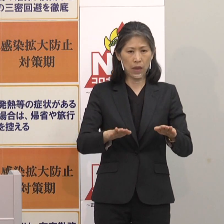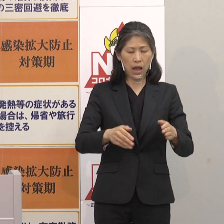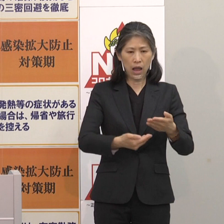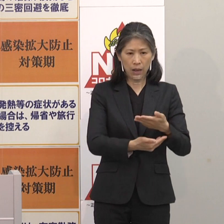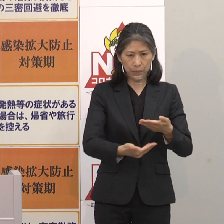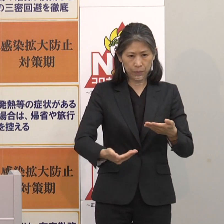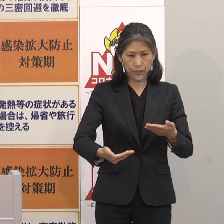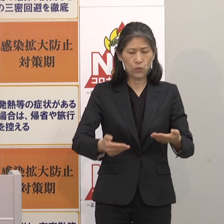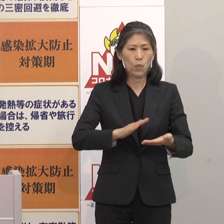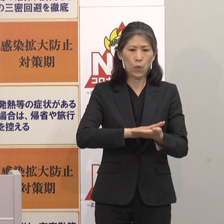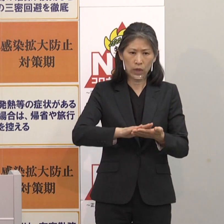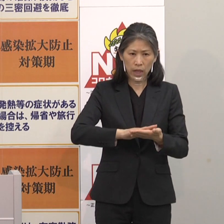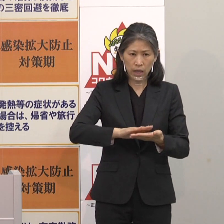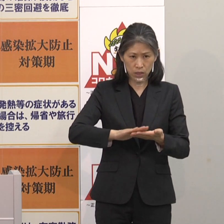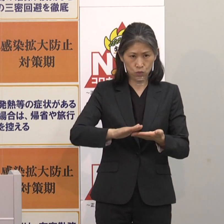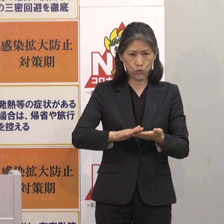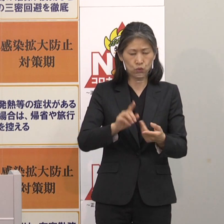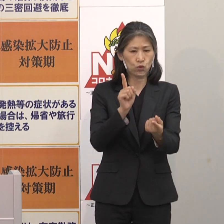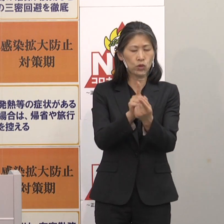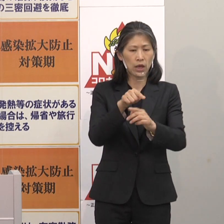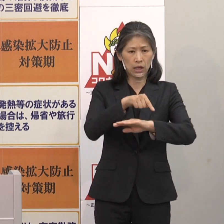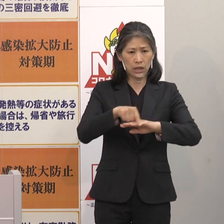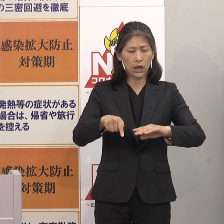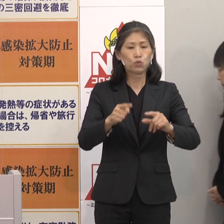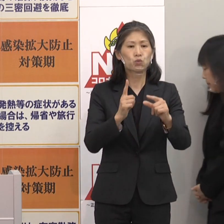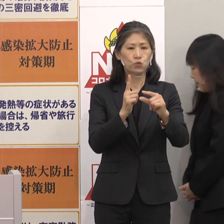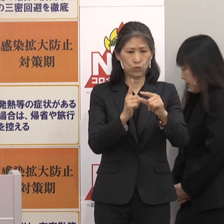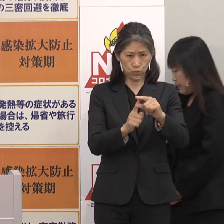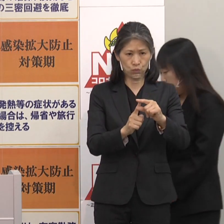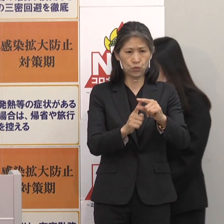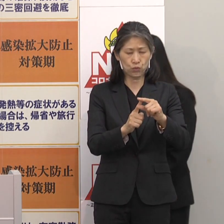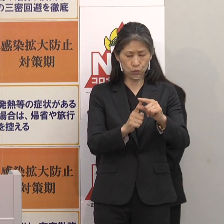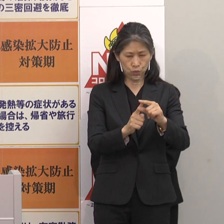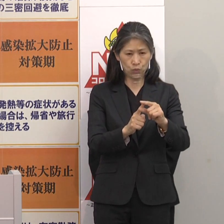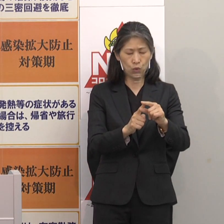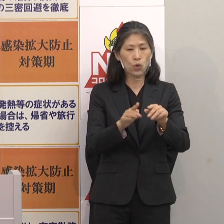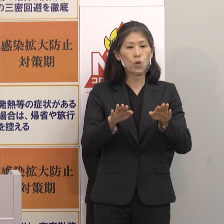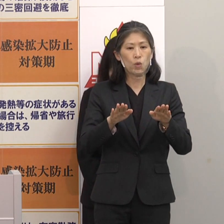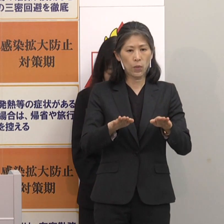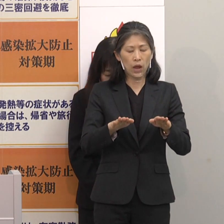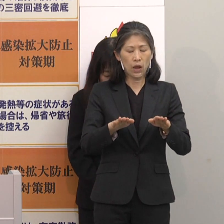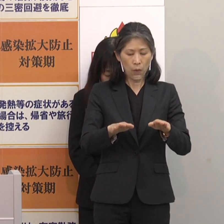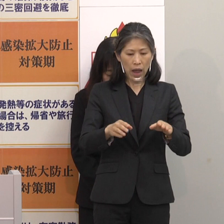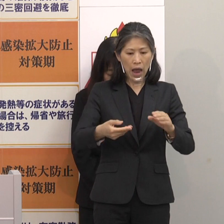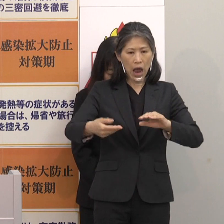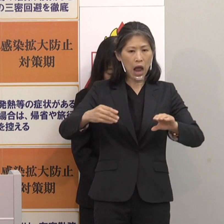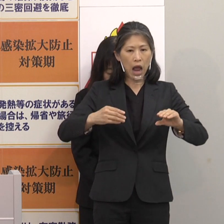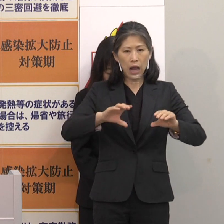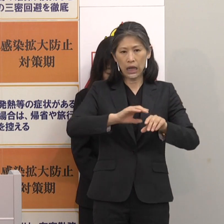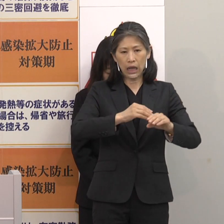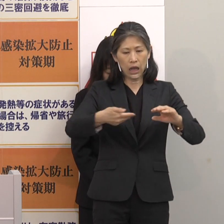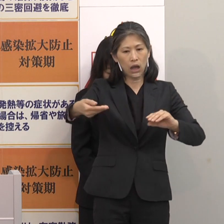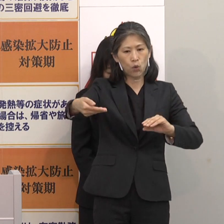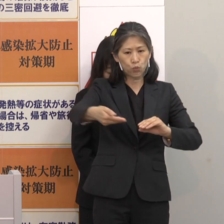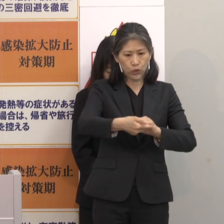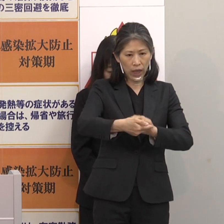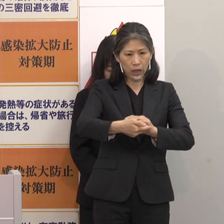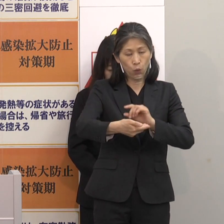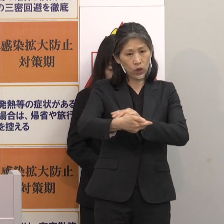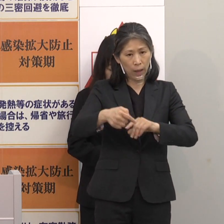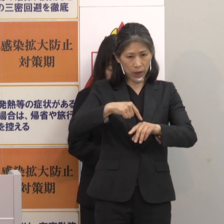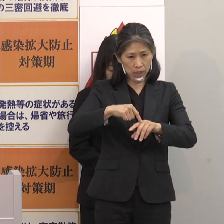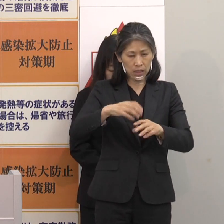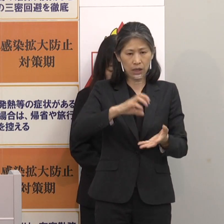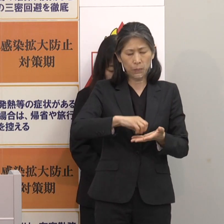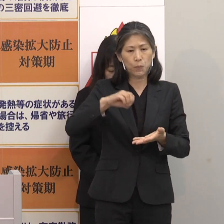浄化対策に取り組むとともに4月から手島専用桟橋の撤去に着手するなど順次関連施設の撤去を進めております